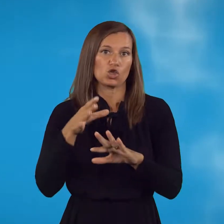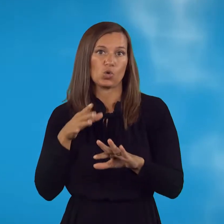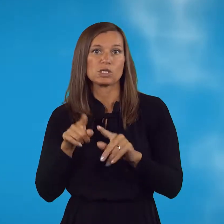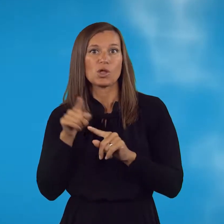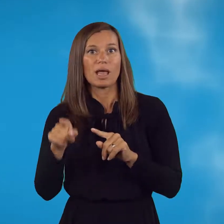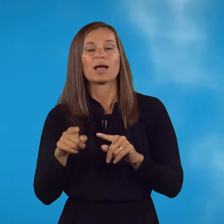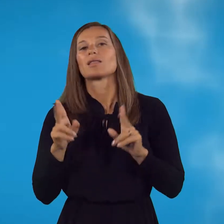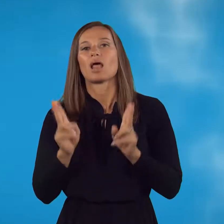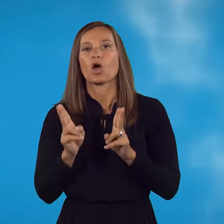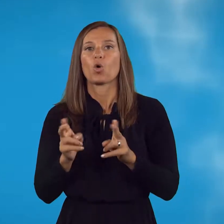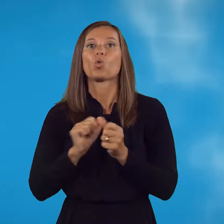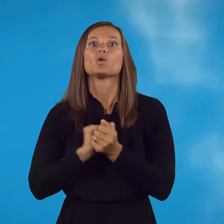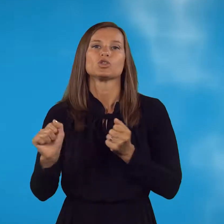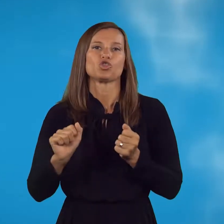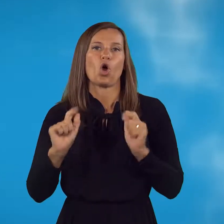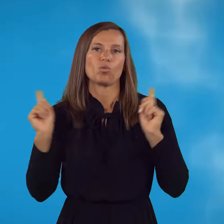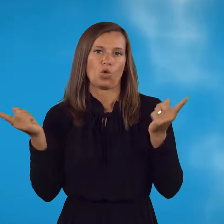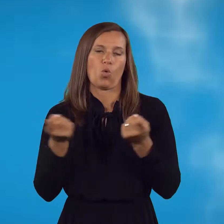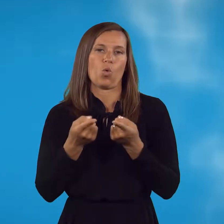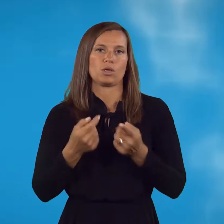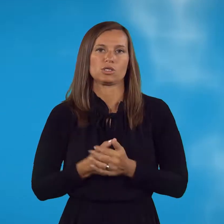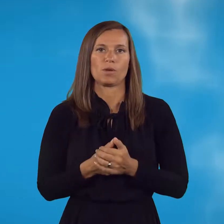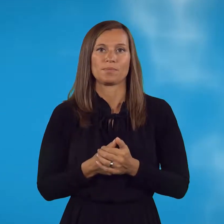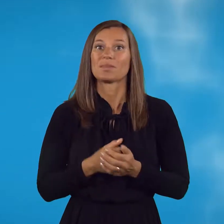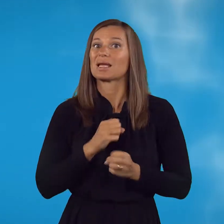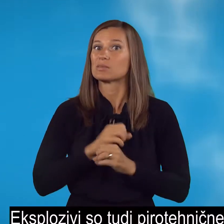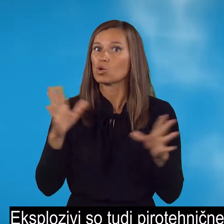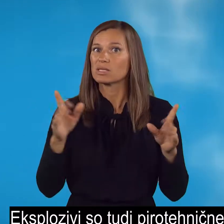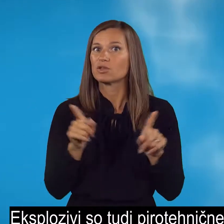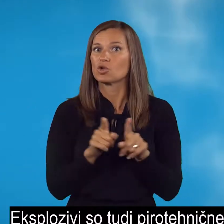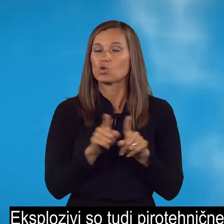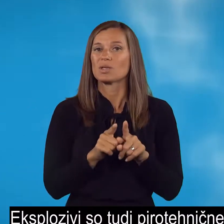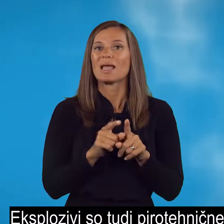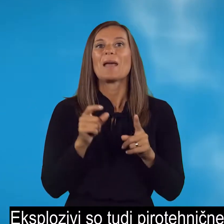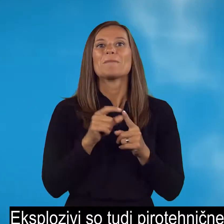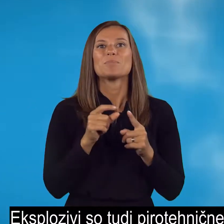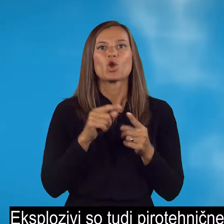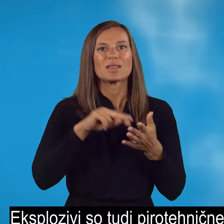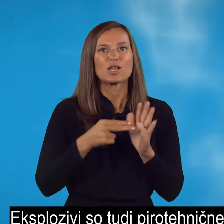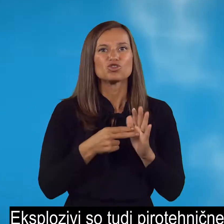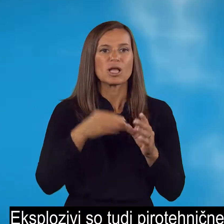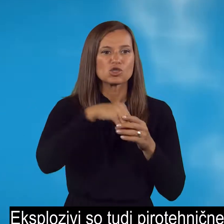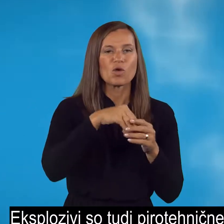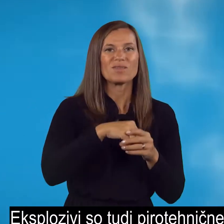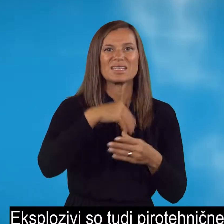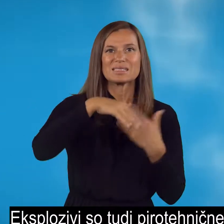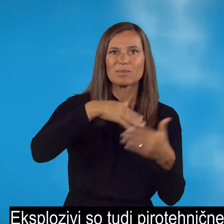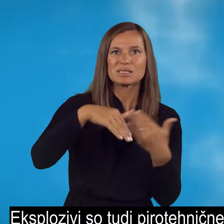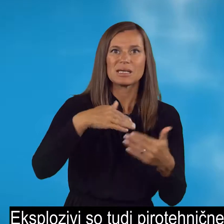takšni, da lahko uničijo okolico. Eksplozivi so tudi pirotehnične snovi ali zmesi, pri